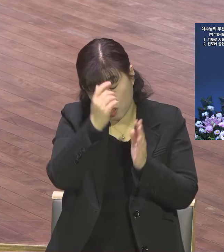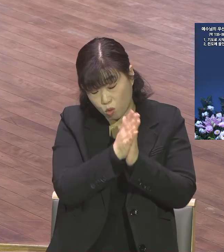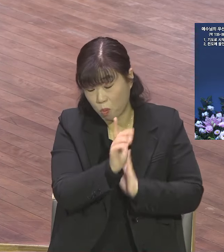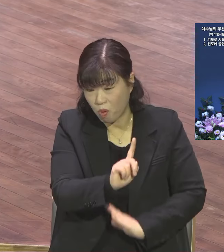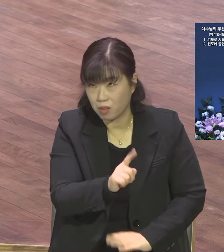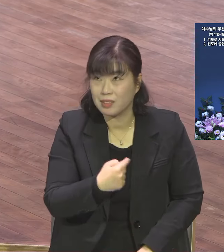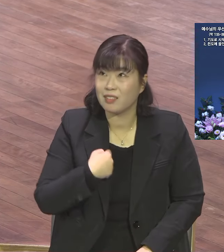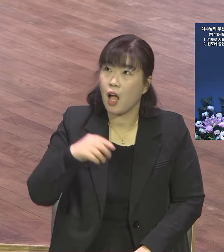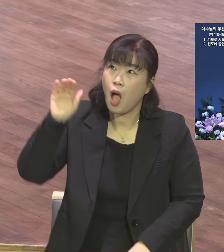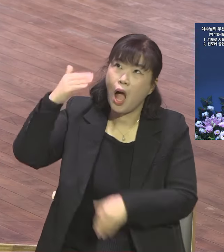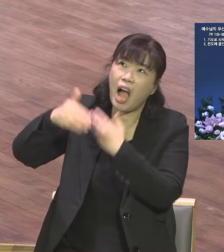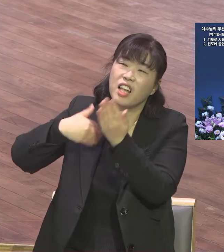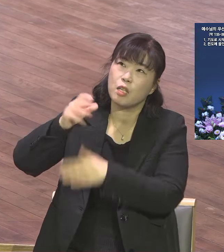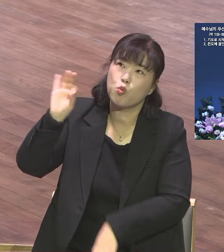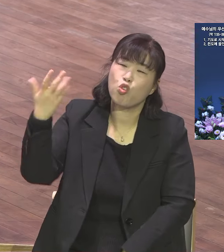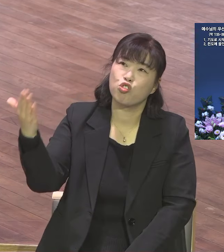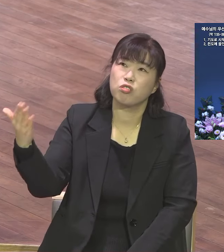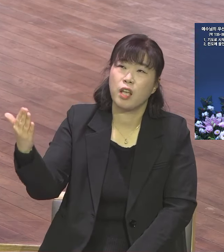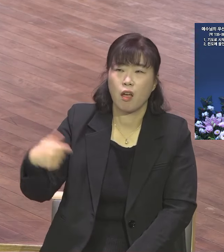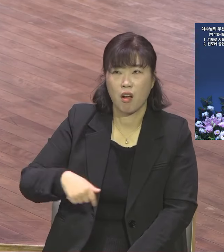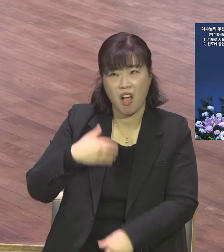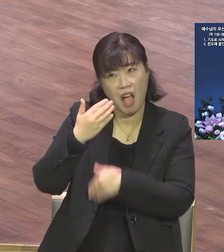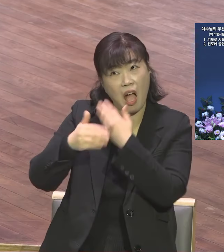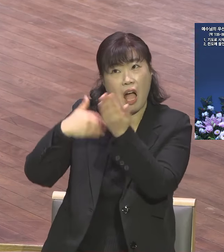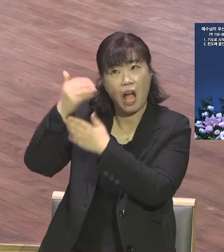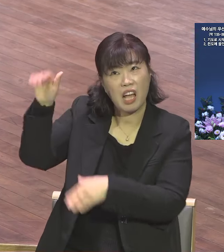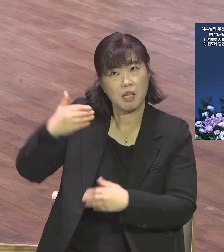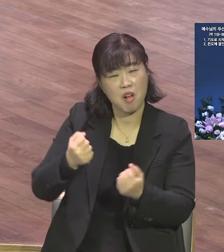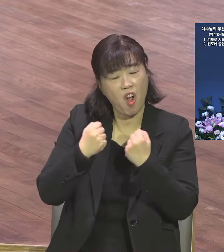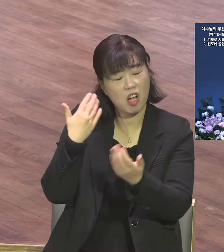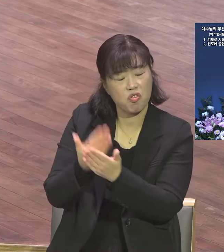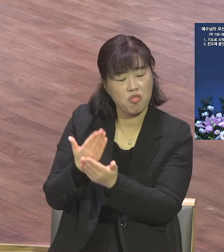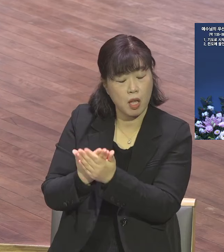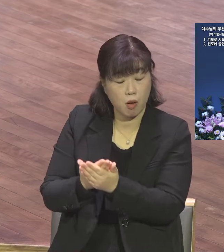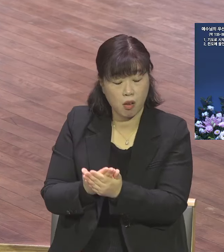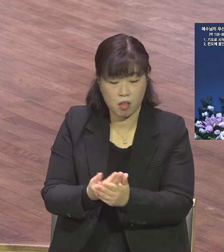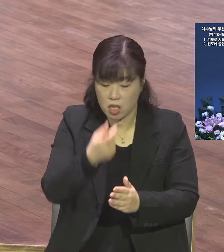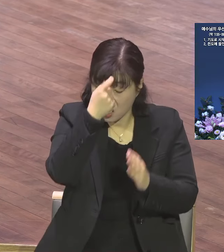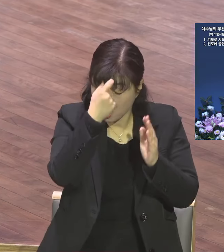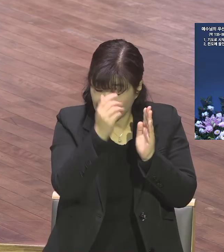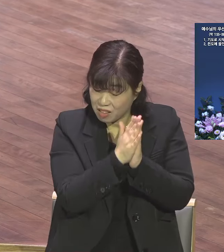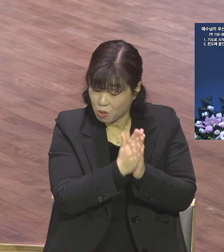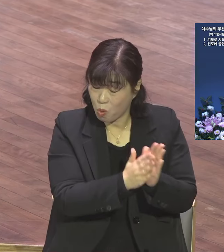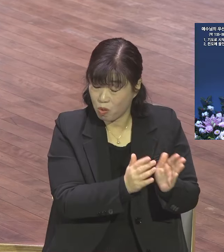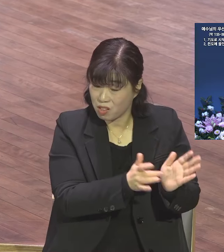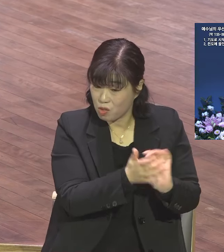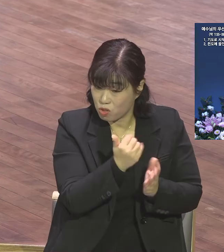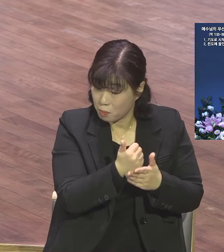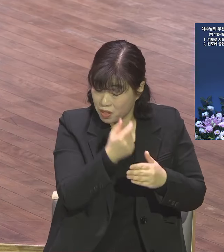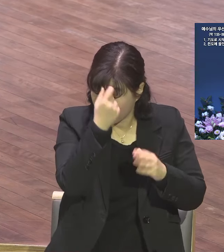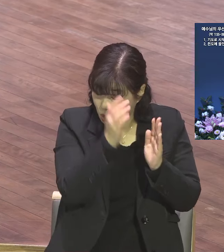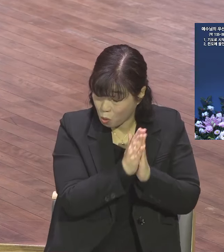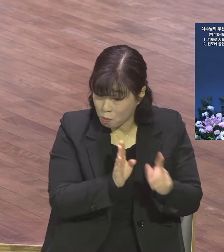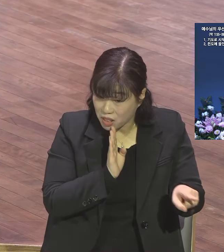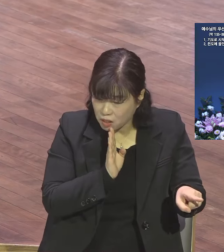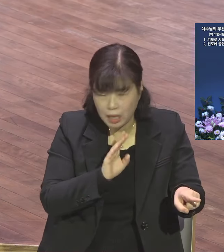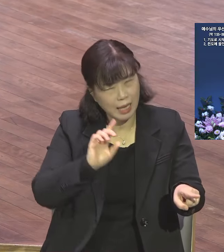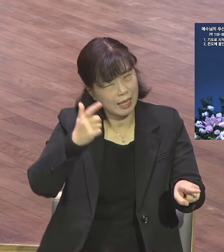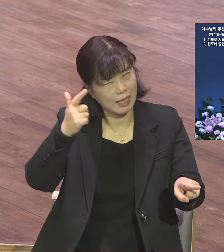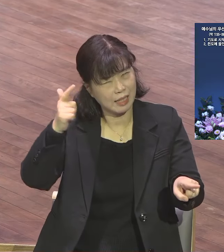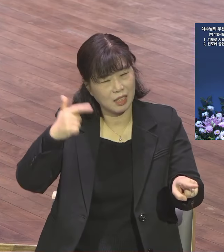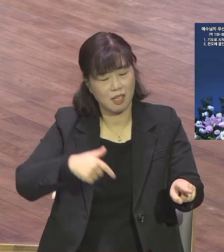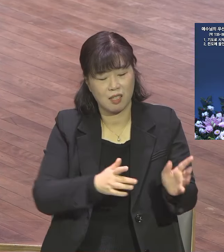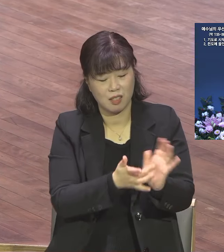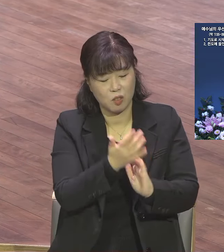예수님이 건강 달라 했겠어요? 예수님이 뭐라고 기도했겠냐고요? 예수님 기도를 따라 하십시오. 예수님이 기도하신 것은 한 영혼 구원을